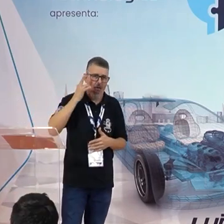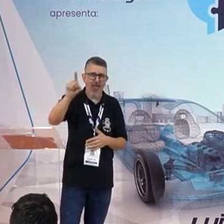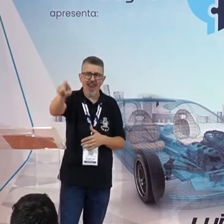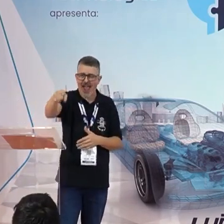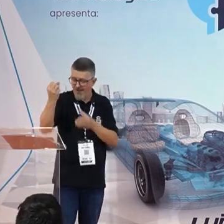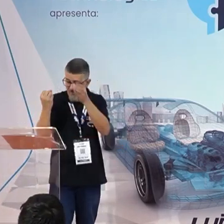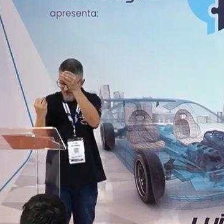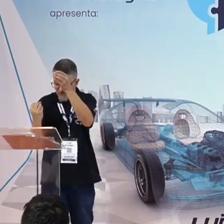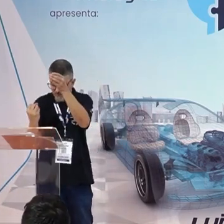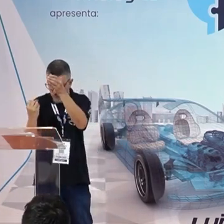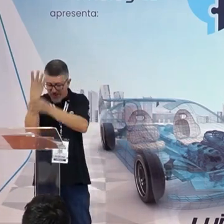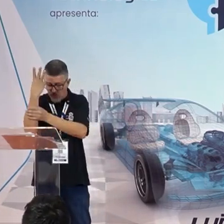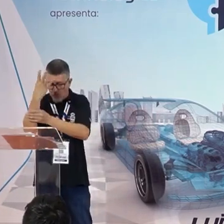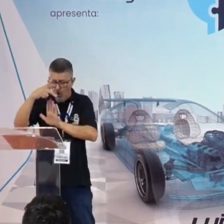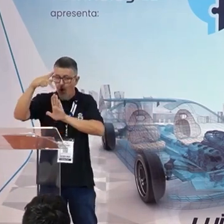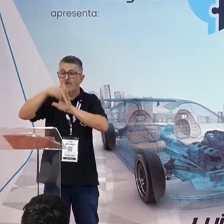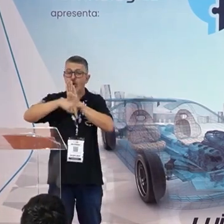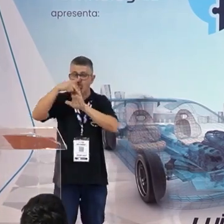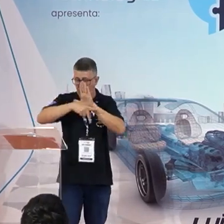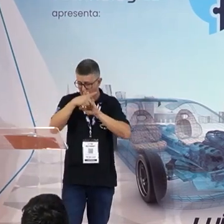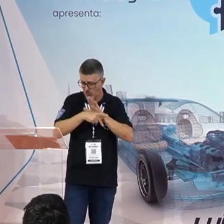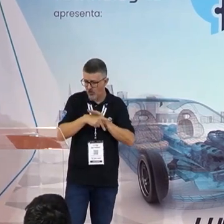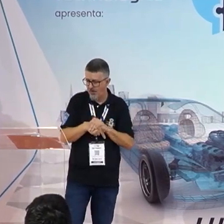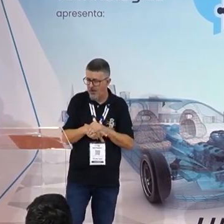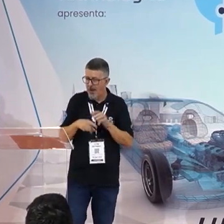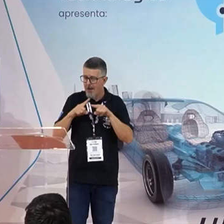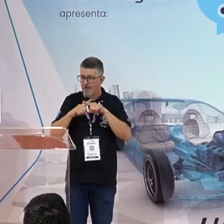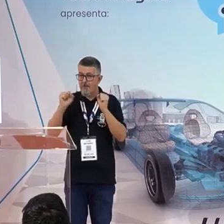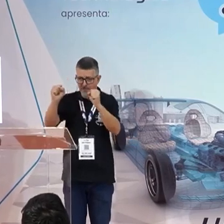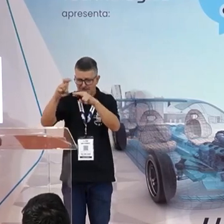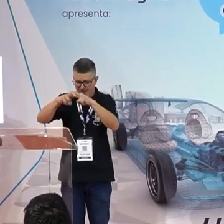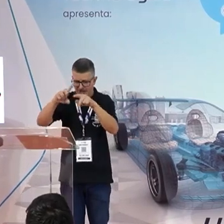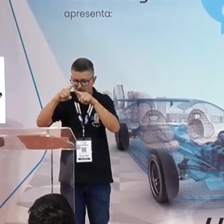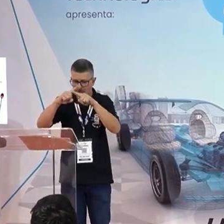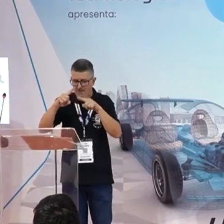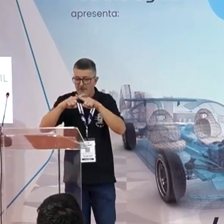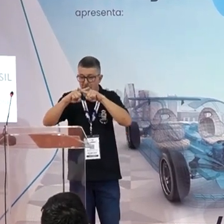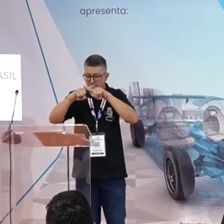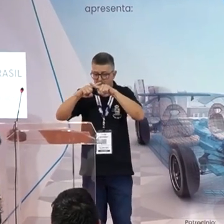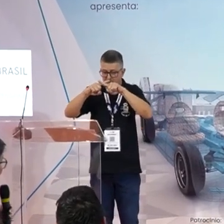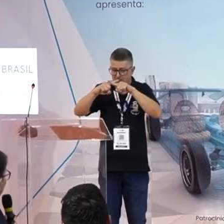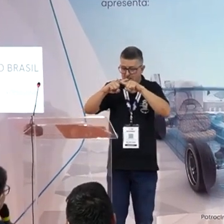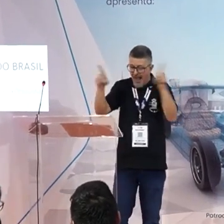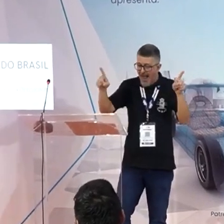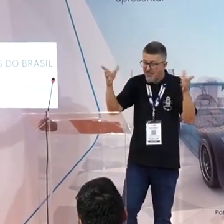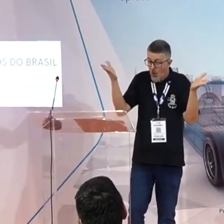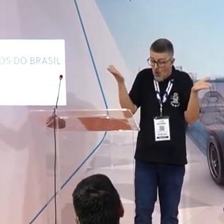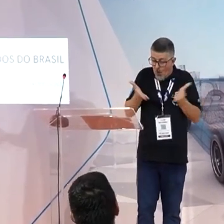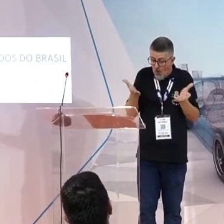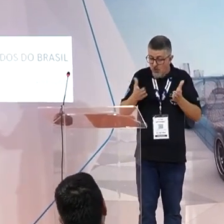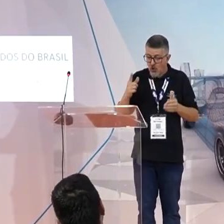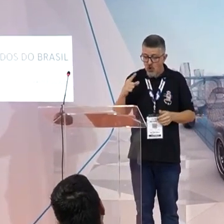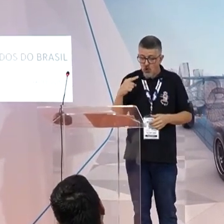a Raquel é a fundadora desse projeto, pode sentar. Mas hoje,